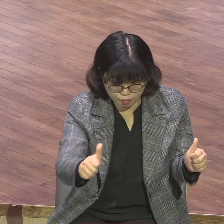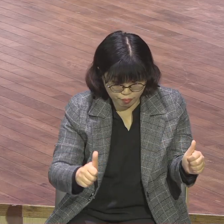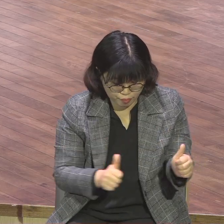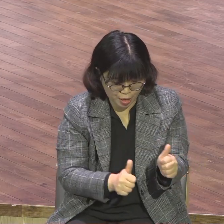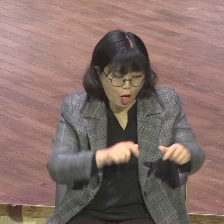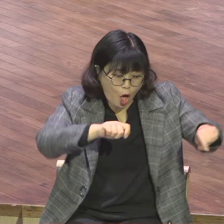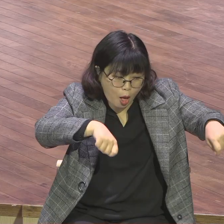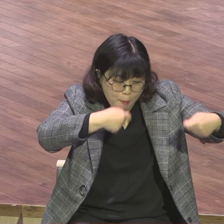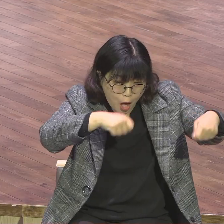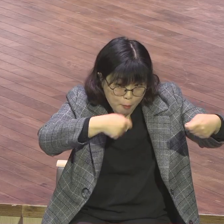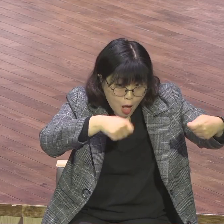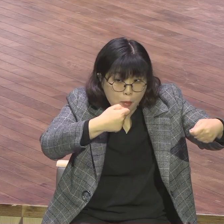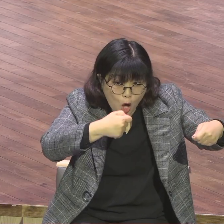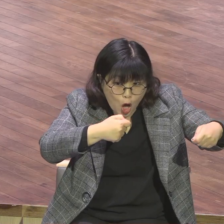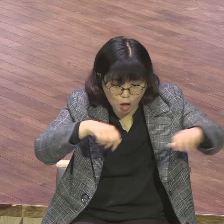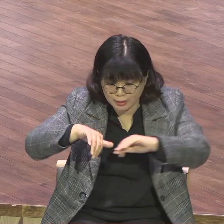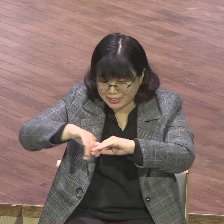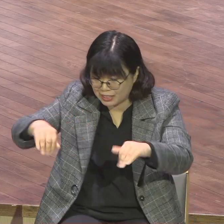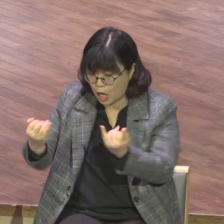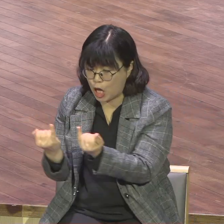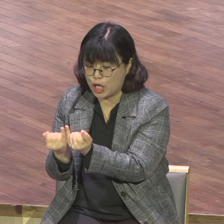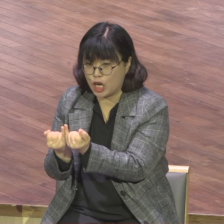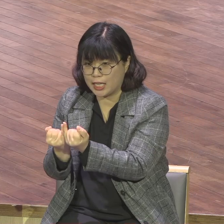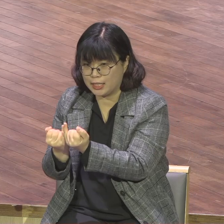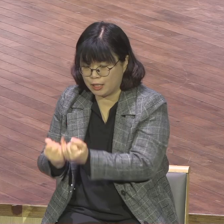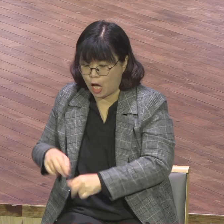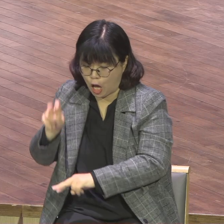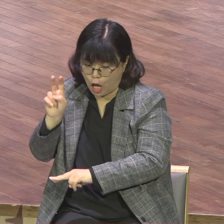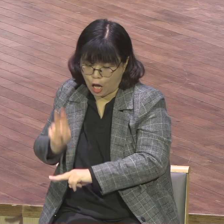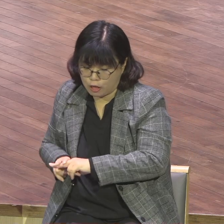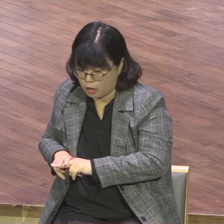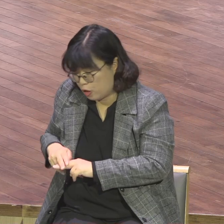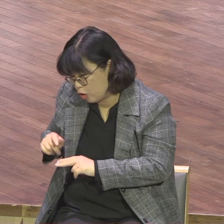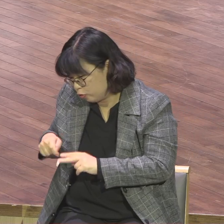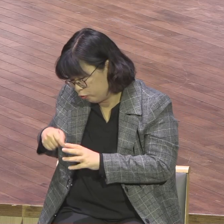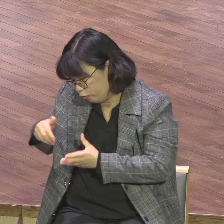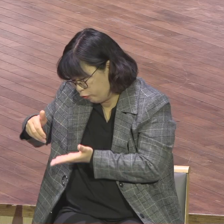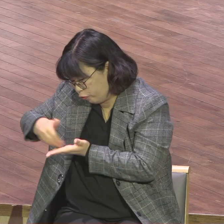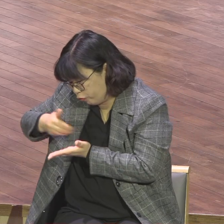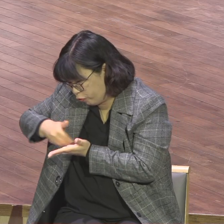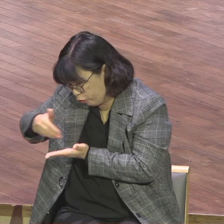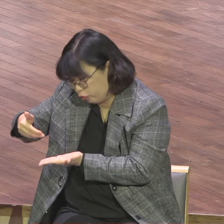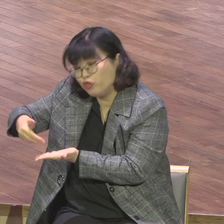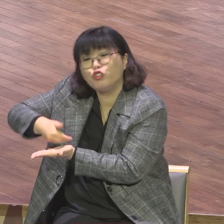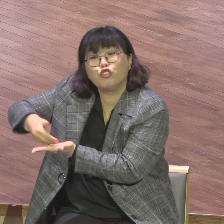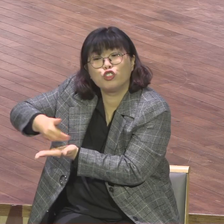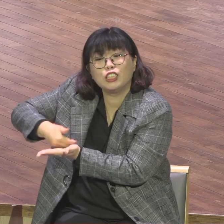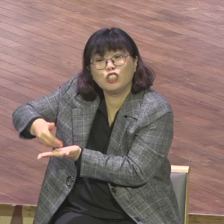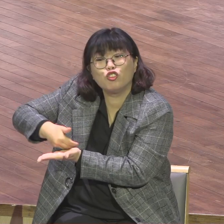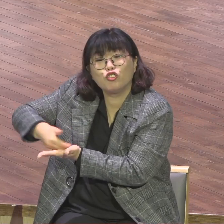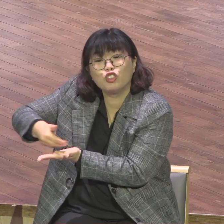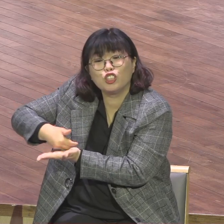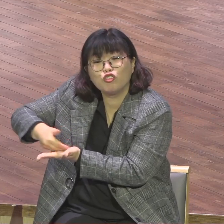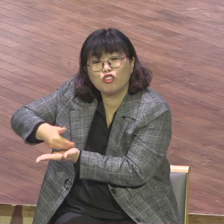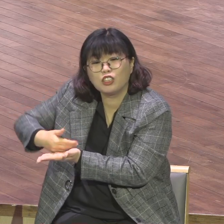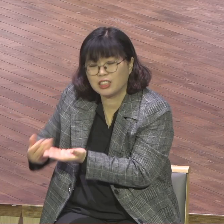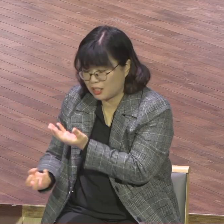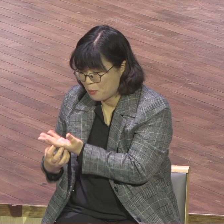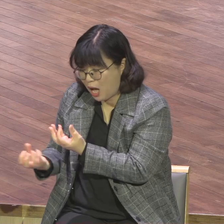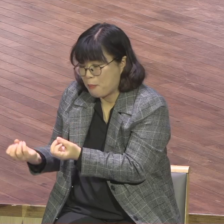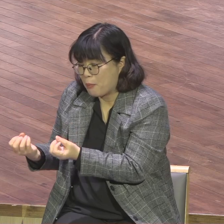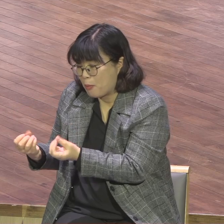바닥에서 그냥 대강 끌고 먹고 이러지 뭐 반찬 채리고 이런 거 없어요. 이 시대가 자꾸 바뀌어가지고 같이